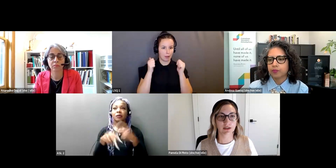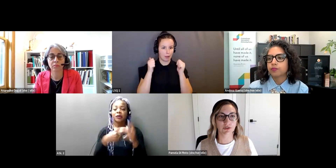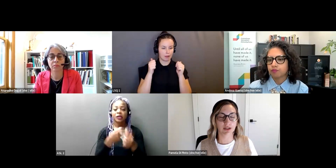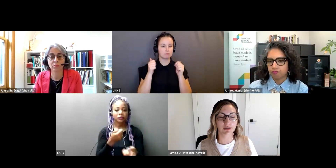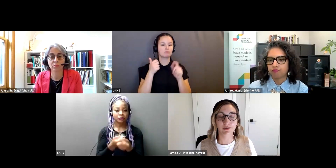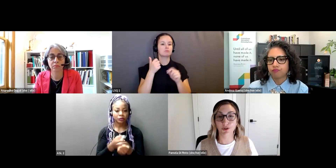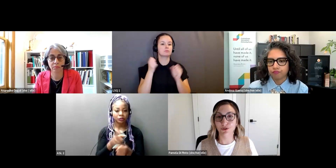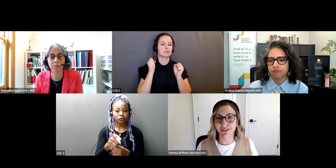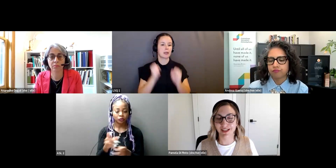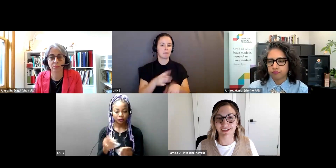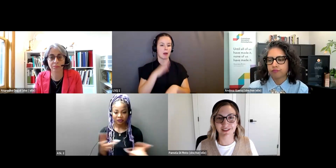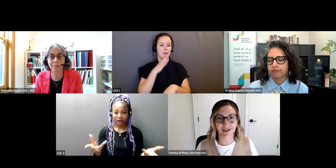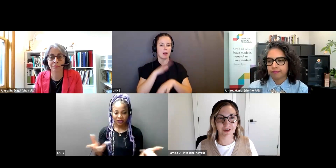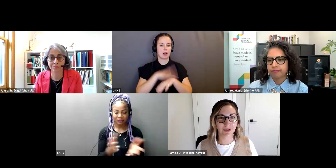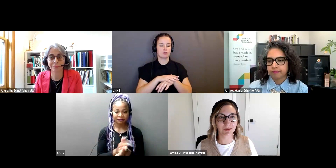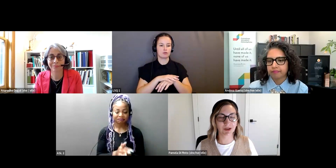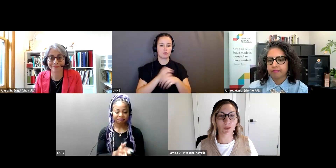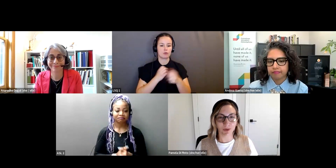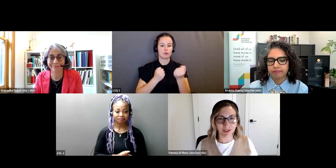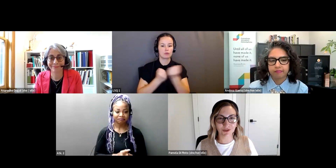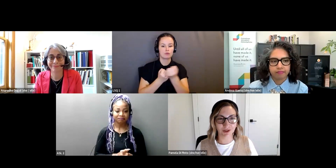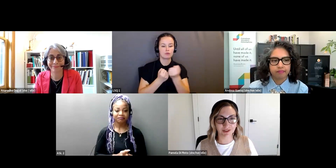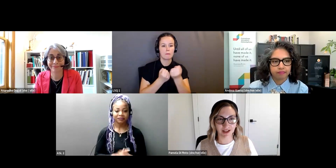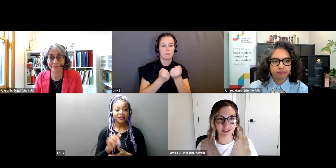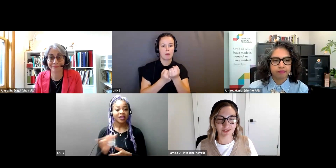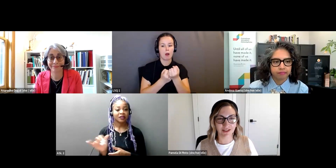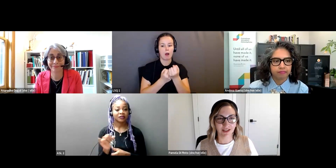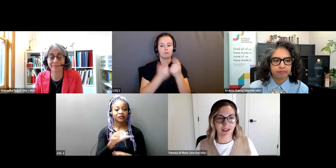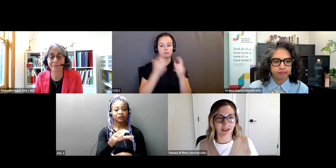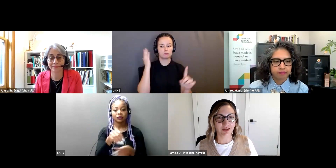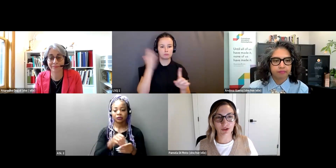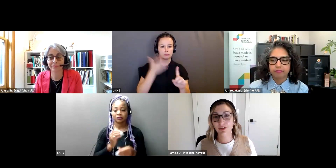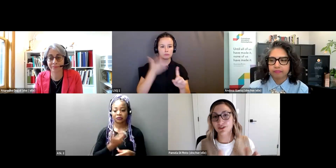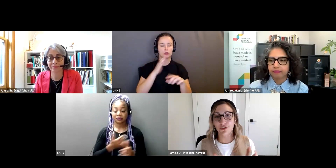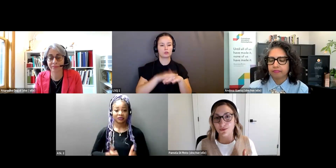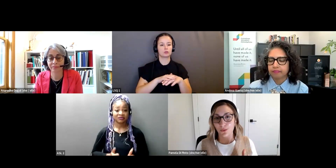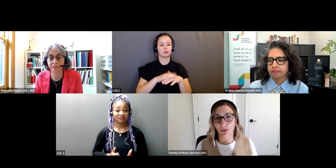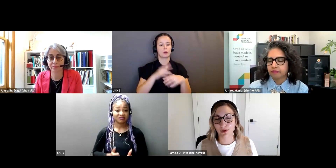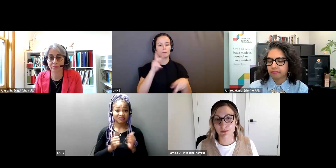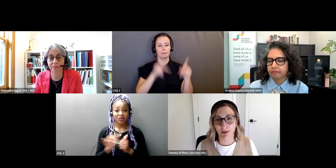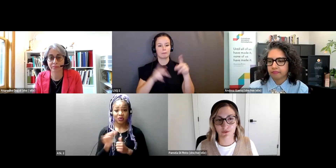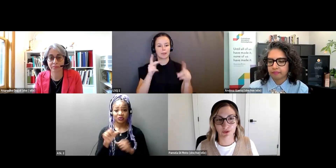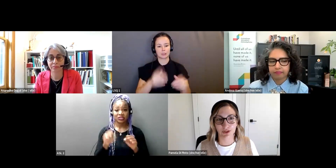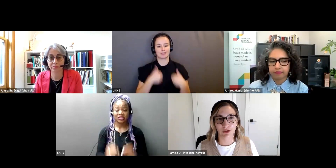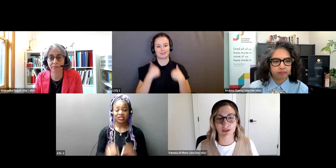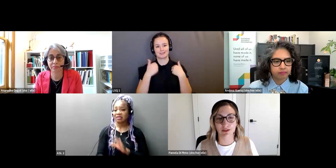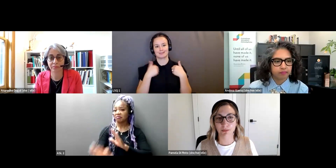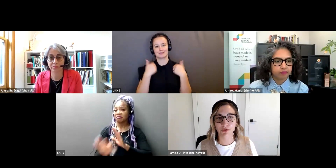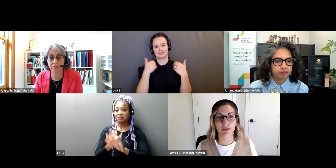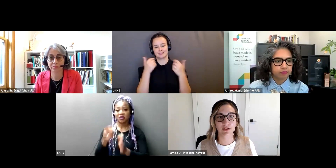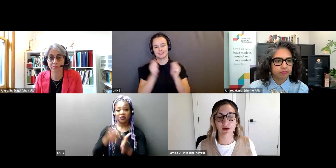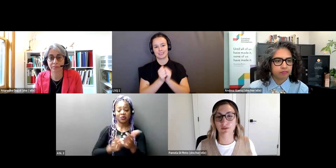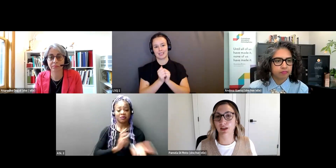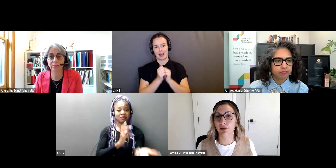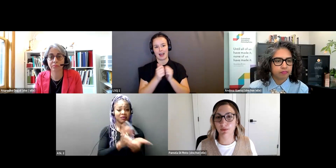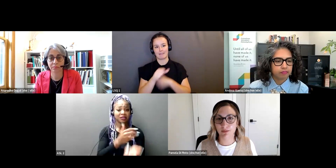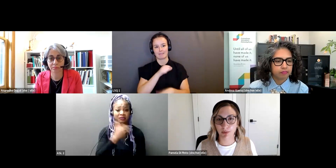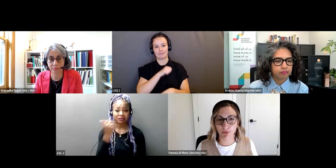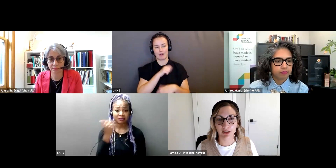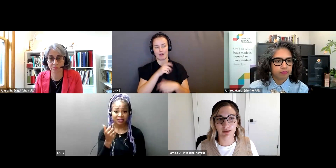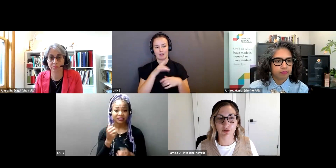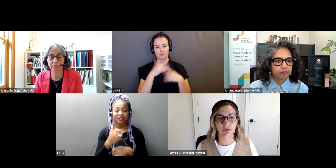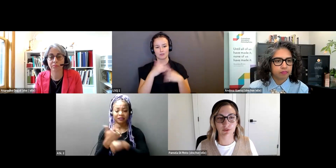de ce soutien axé sur les survivants et survivantes. Et nous devrions tous et toutes incorporer cela dans notre